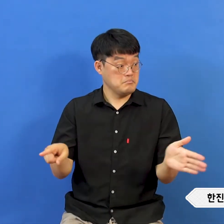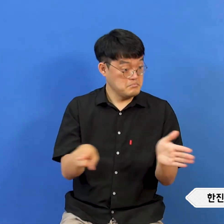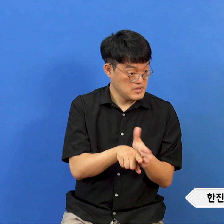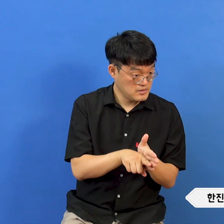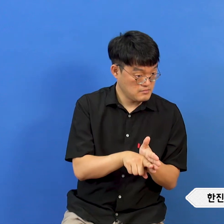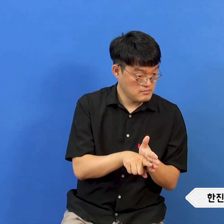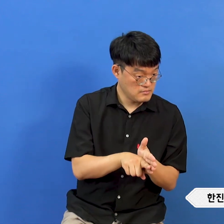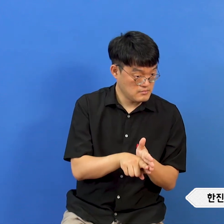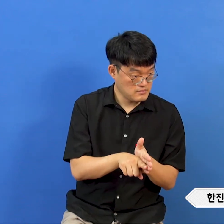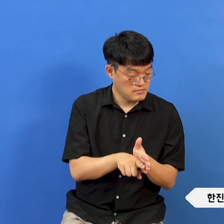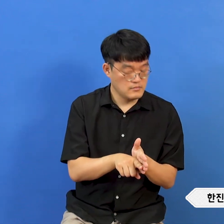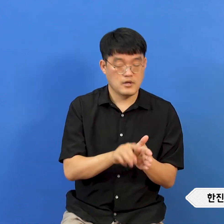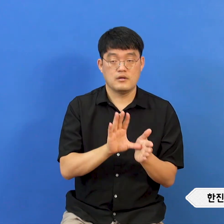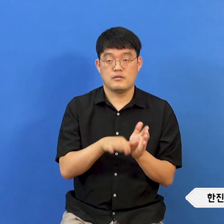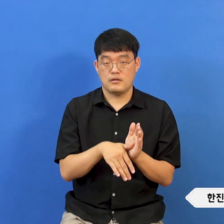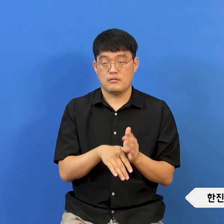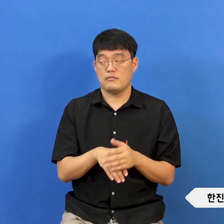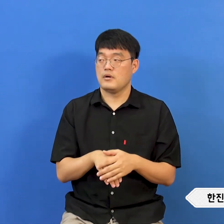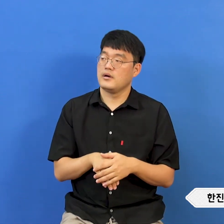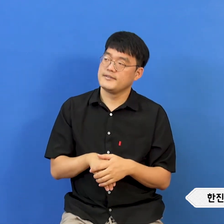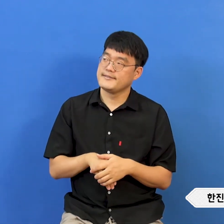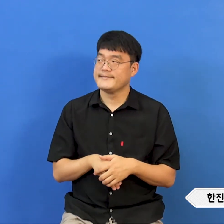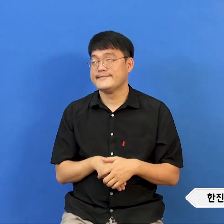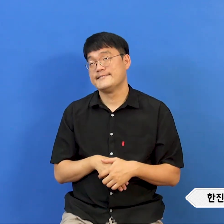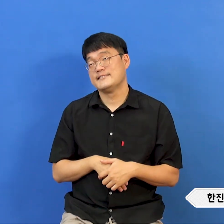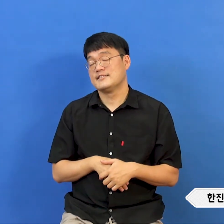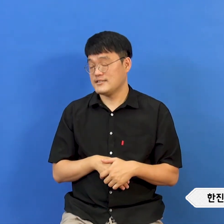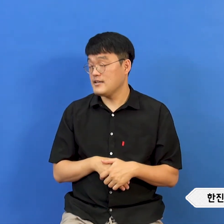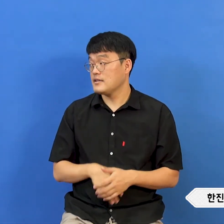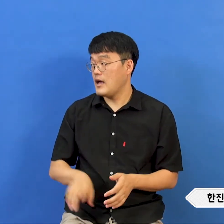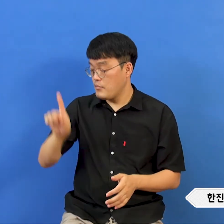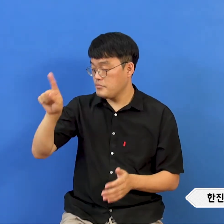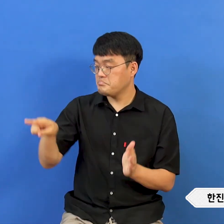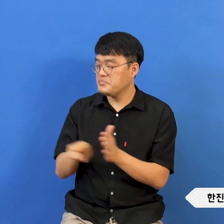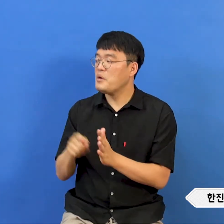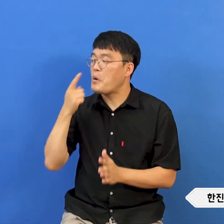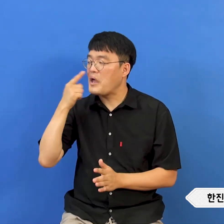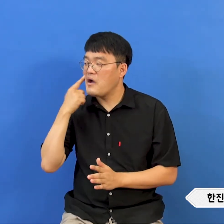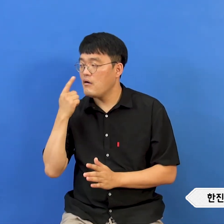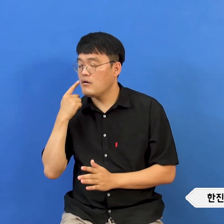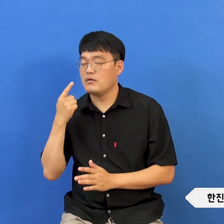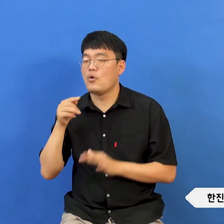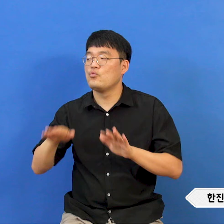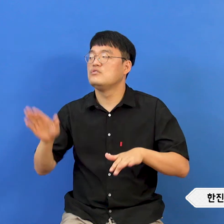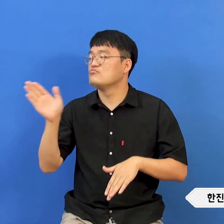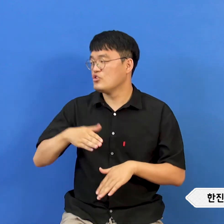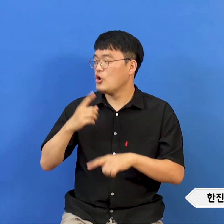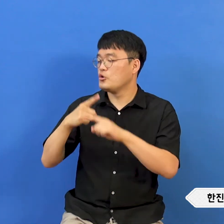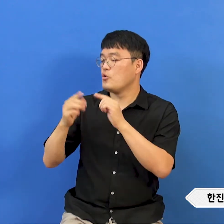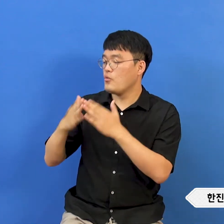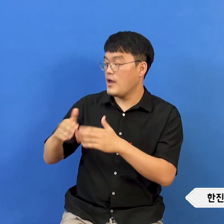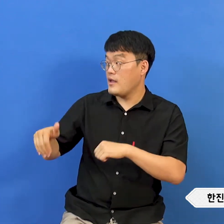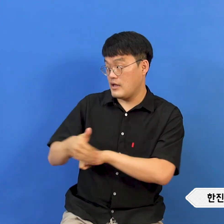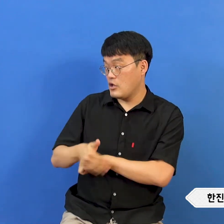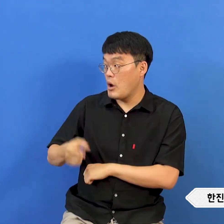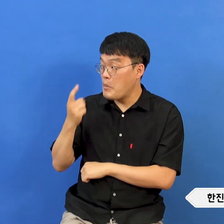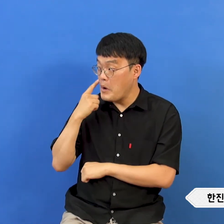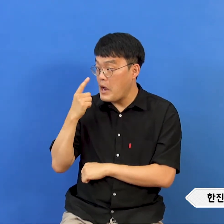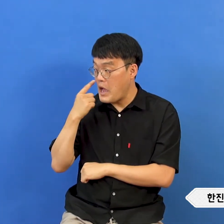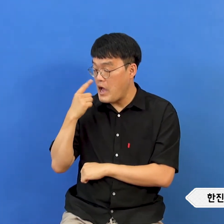하는 말에 믿져야 본전인데 그래 보지요, 뭐 오늘부터 교회 한번